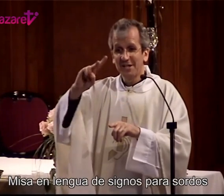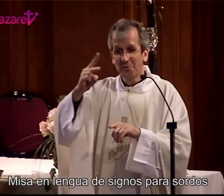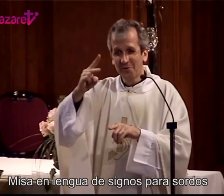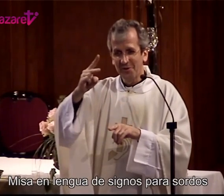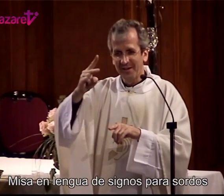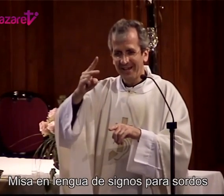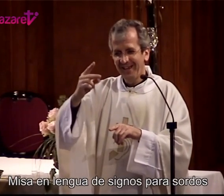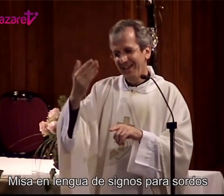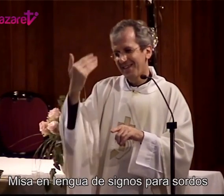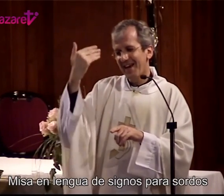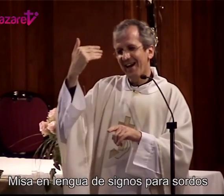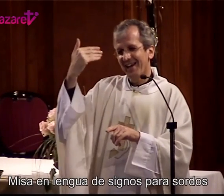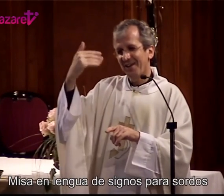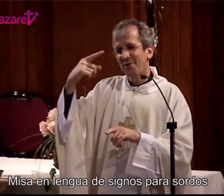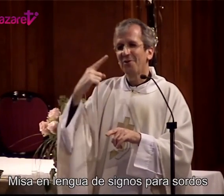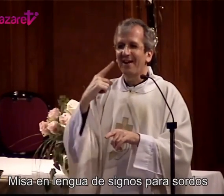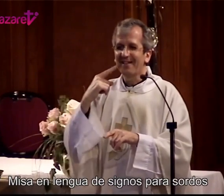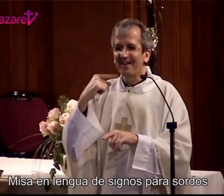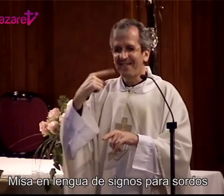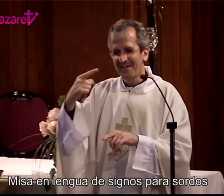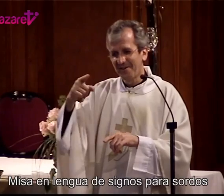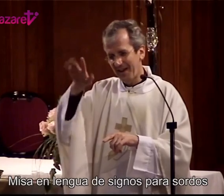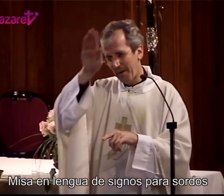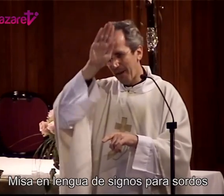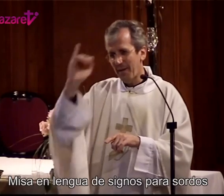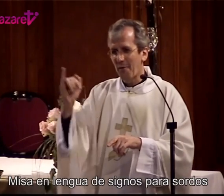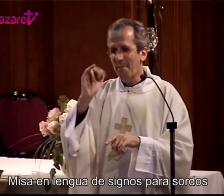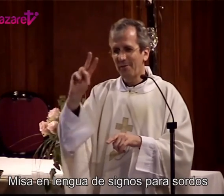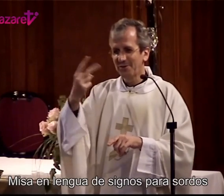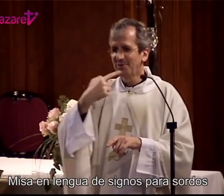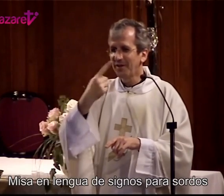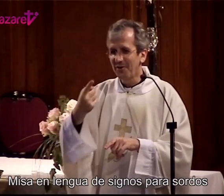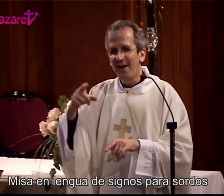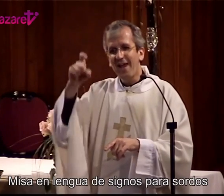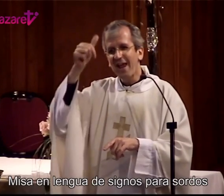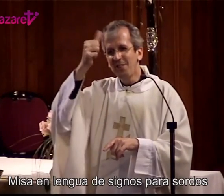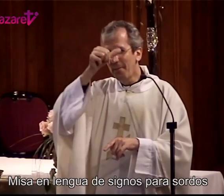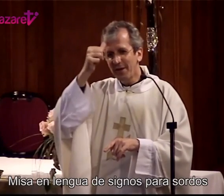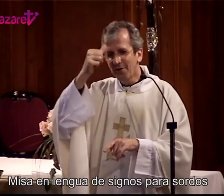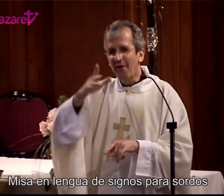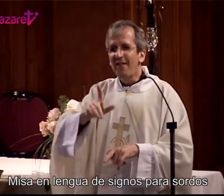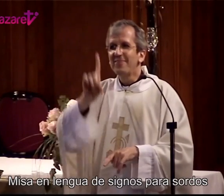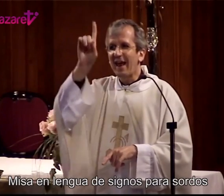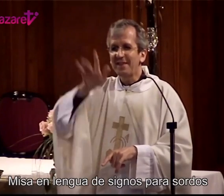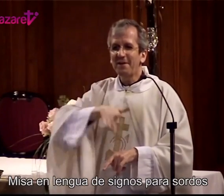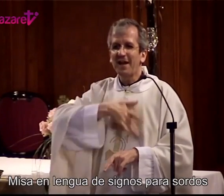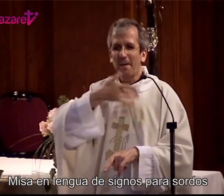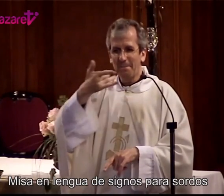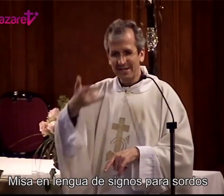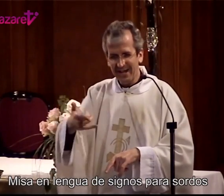segundo, cogió la tradición, el Papa Juan Pablo II dijo, el domingo de la Divina